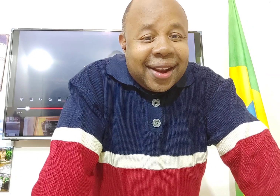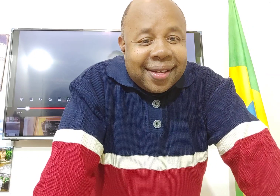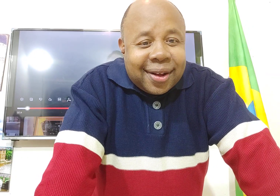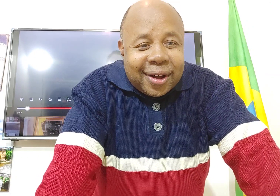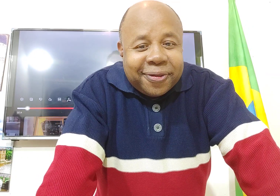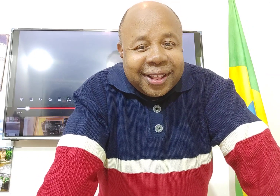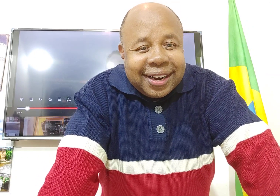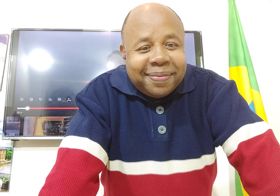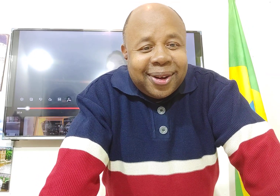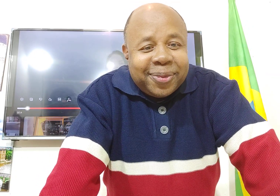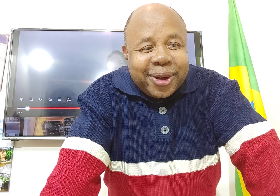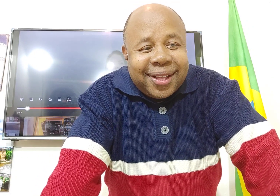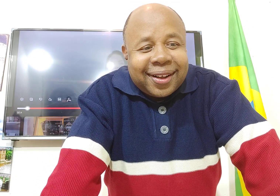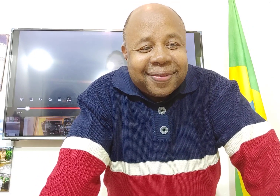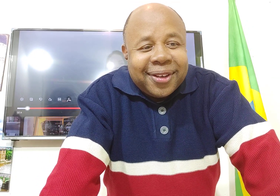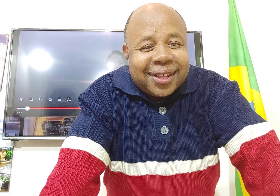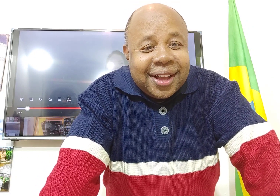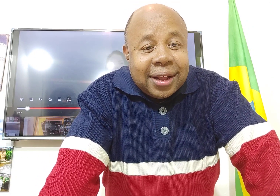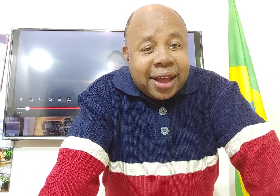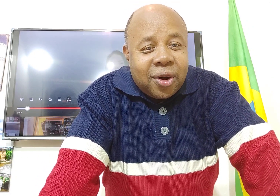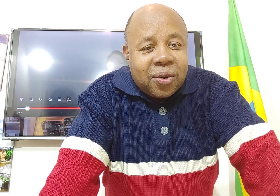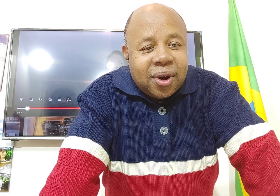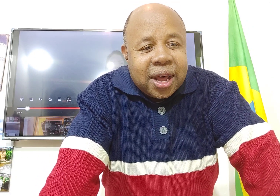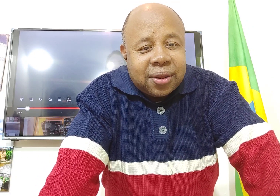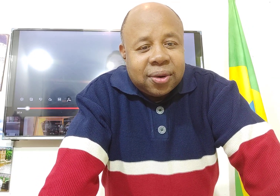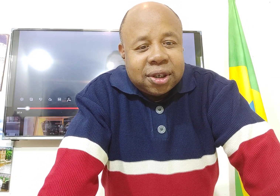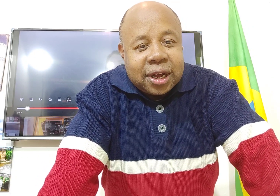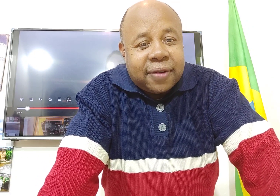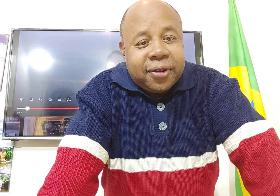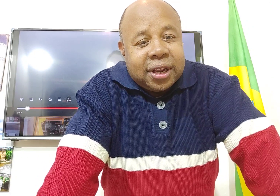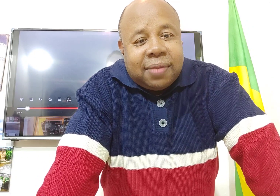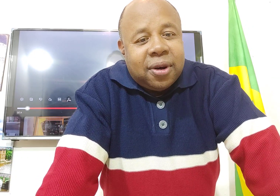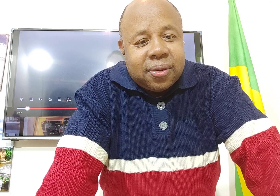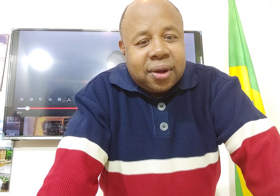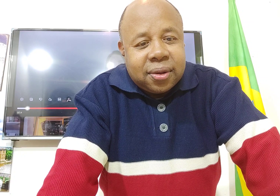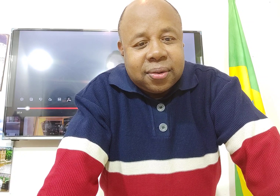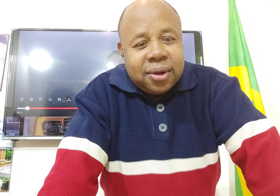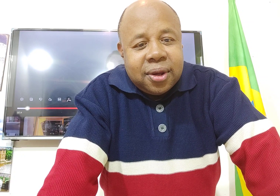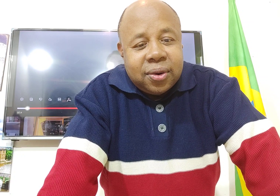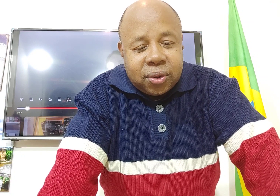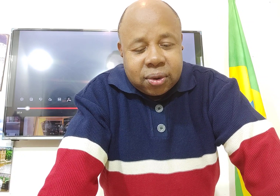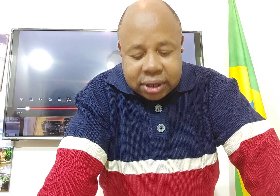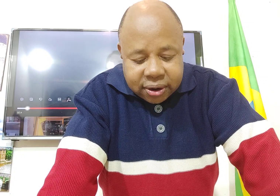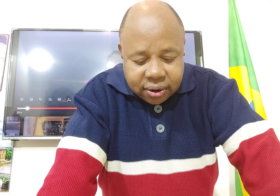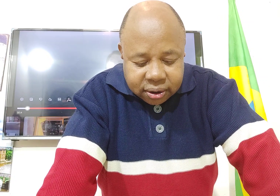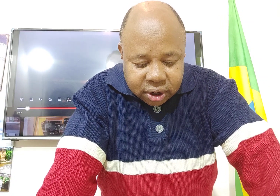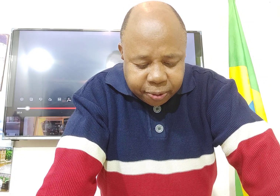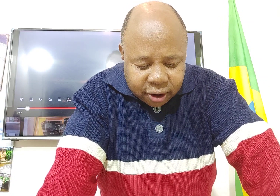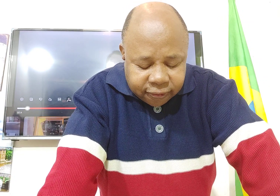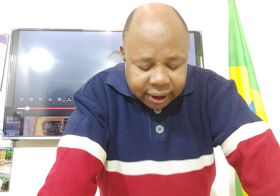Cara, tá com a fita na mão, precisa com a fita. Tá igual o Congresso, onde tá com a fita na mão, se não soltar o negócio, eu não aprovo. Vamos